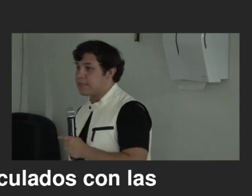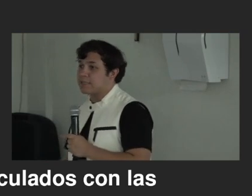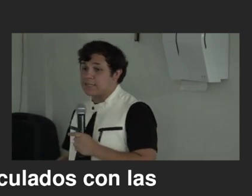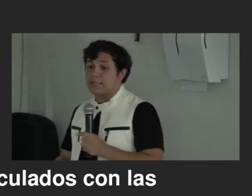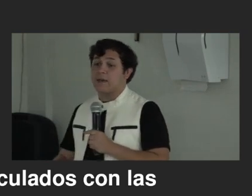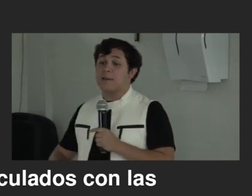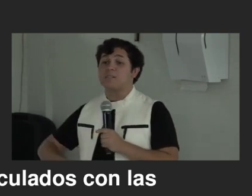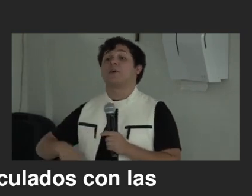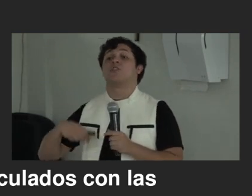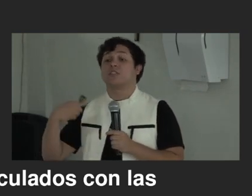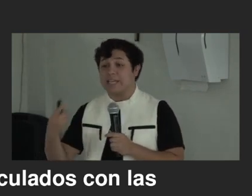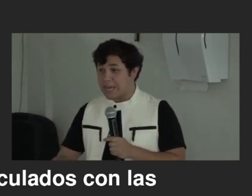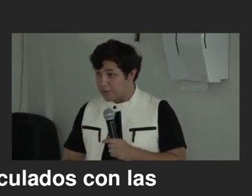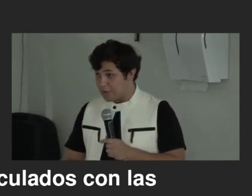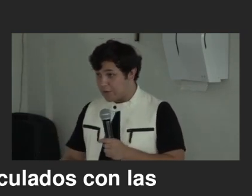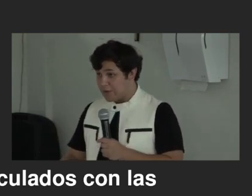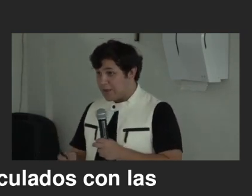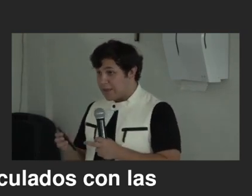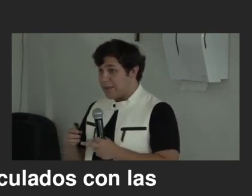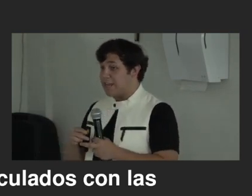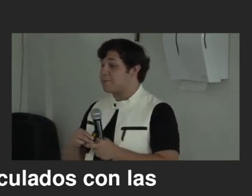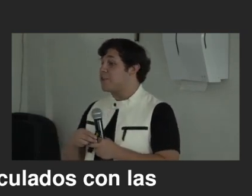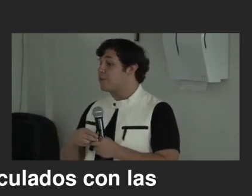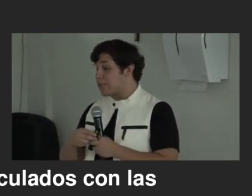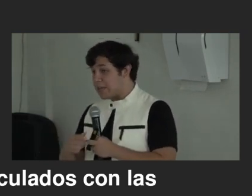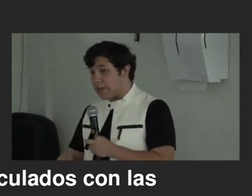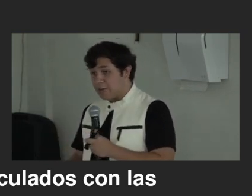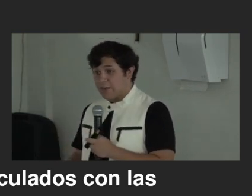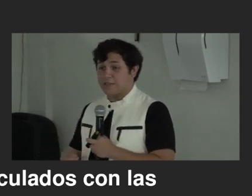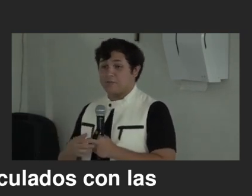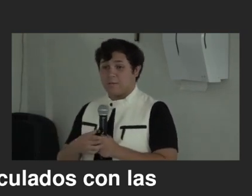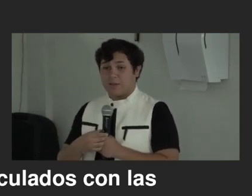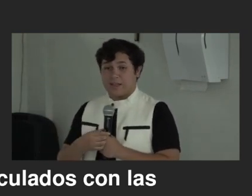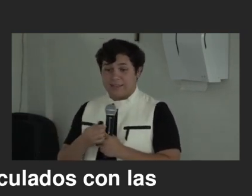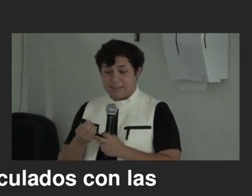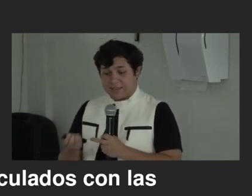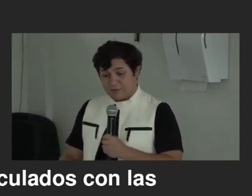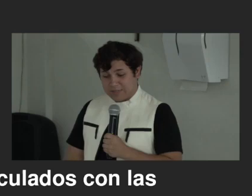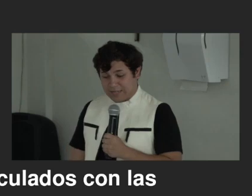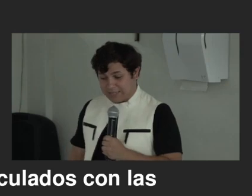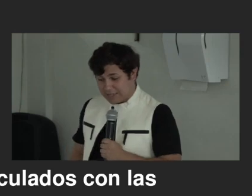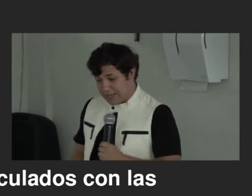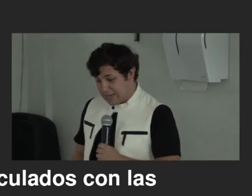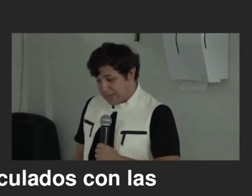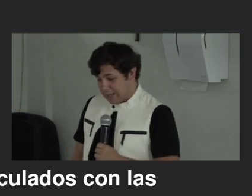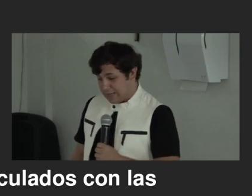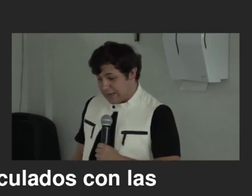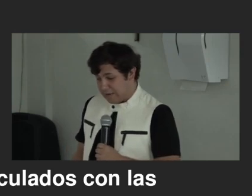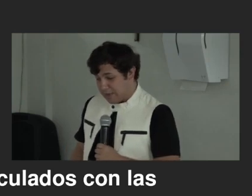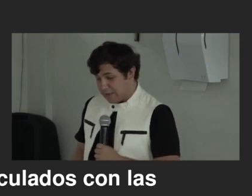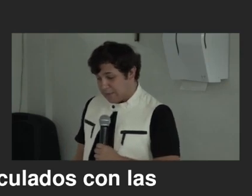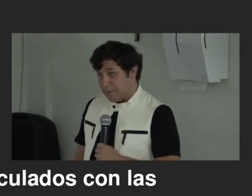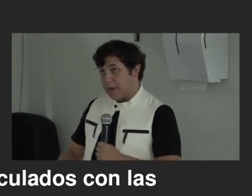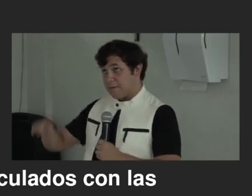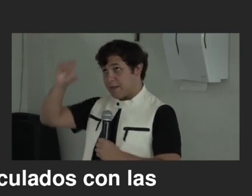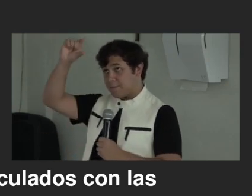que se llama español señado. El español señado es una modalidad que se utiliza literalmente palabra